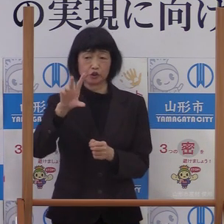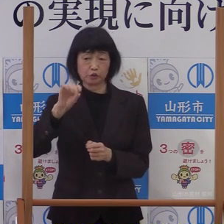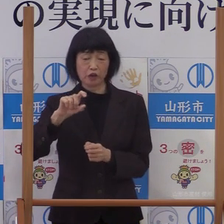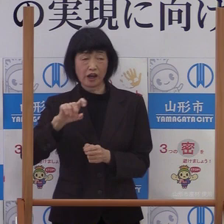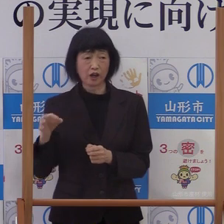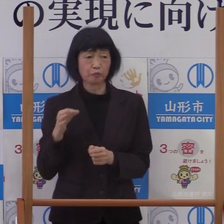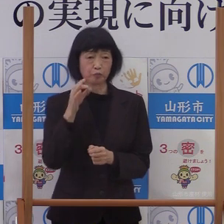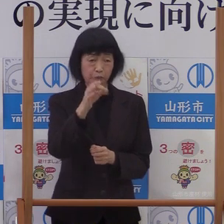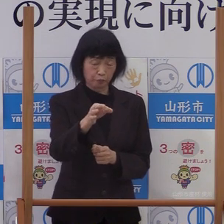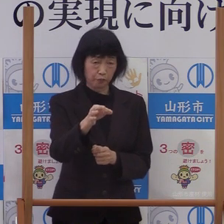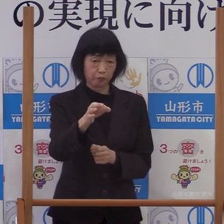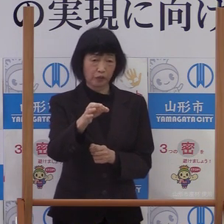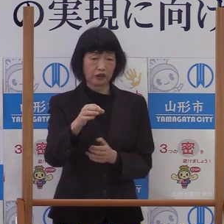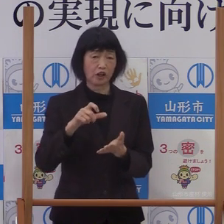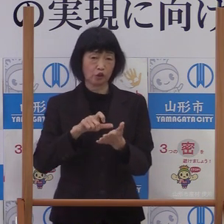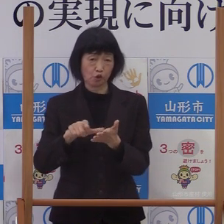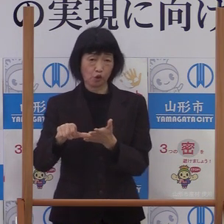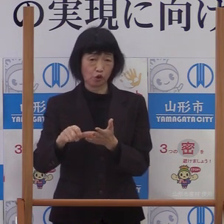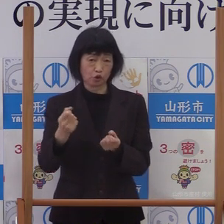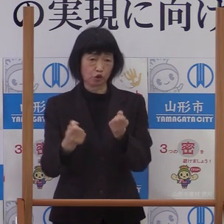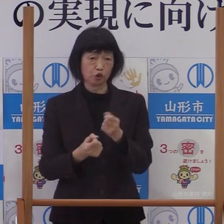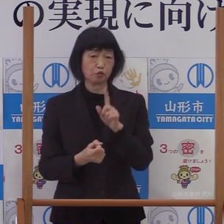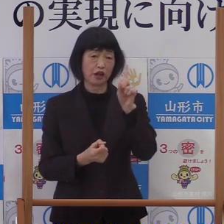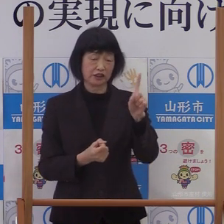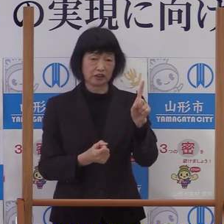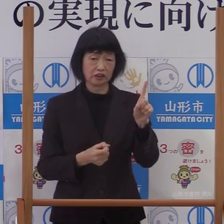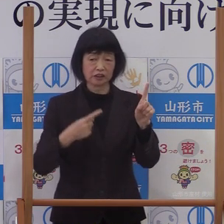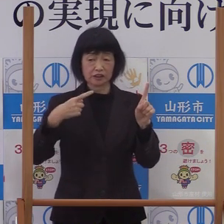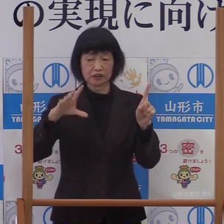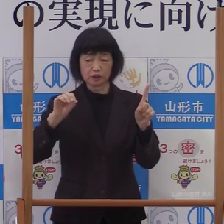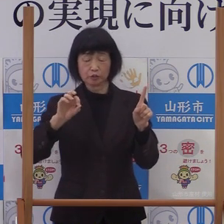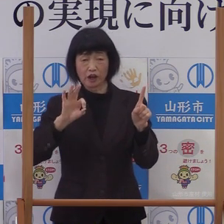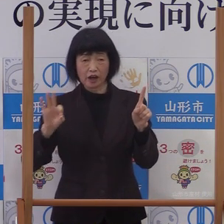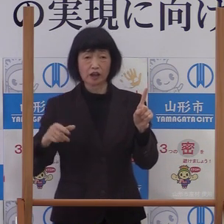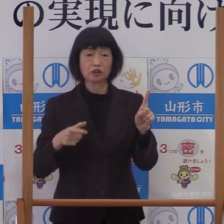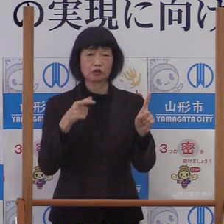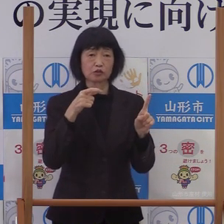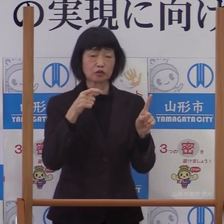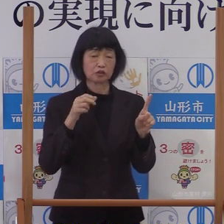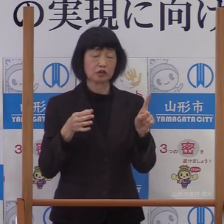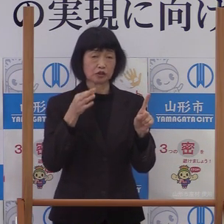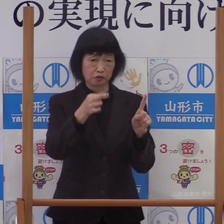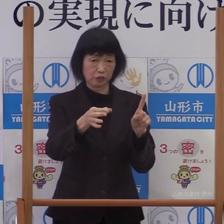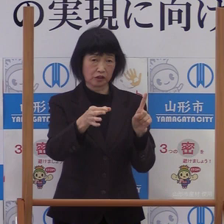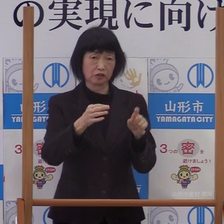万円に加え、登録車両1台につき1万円を支給いたします。